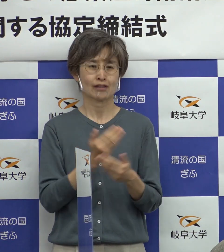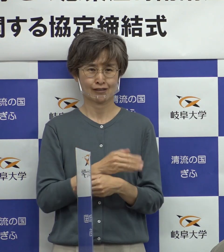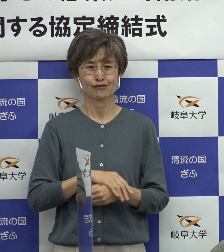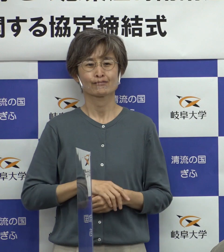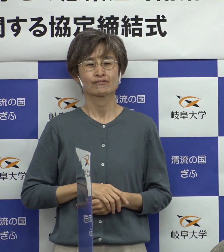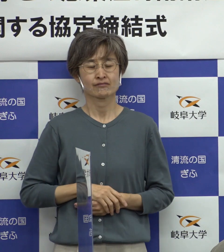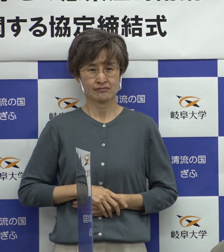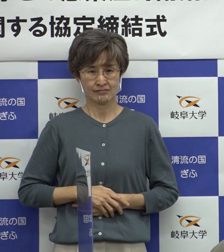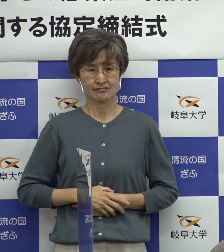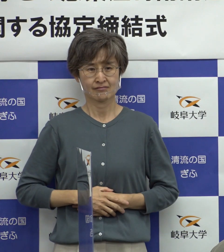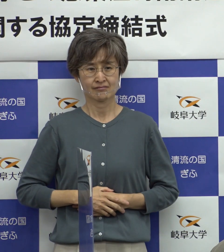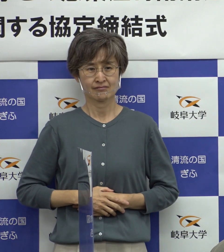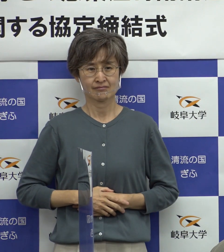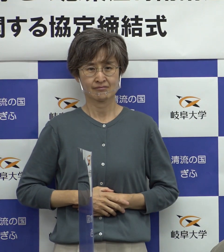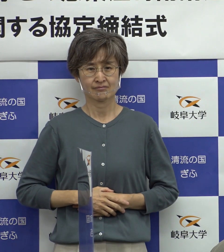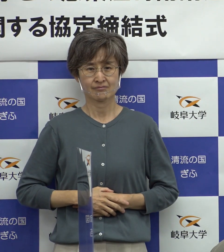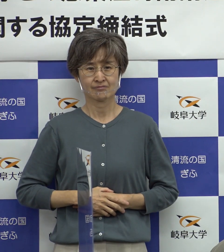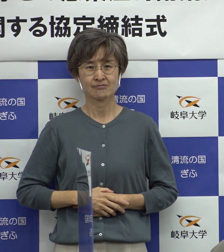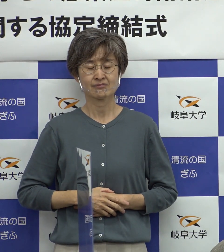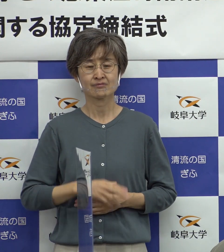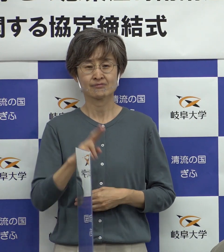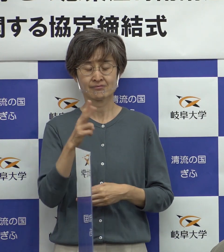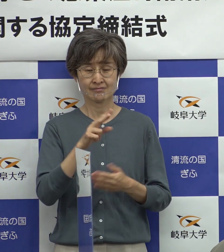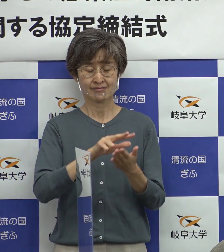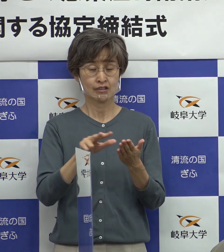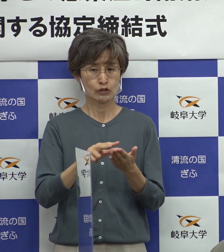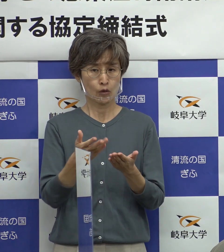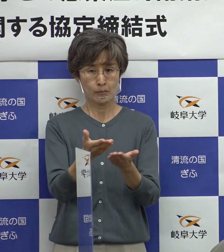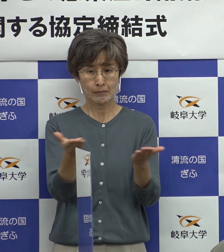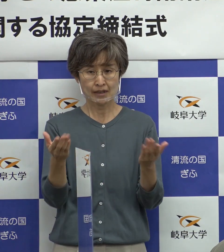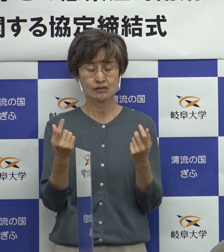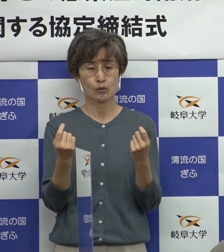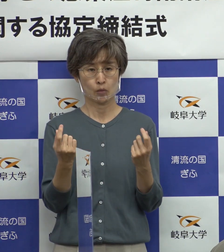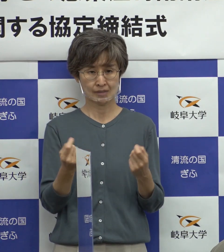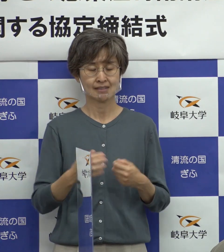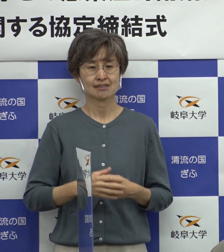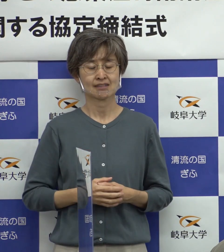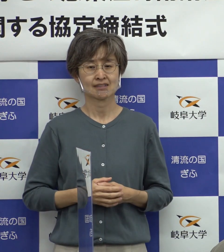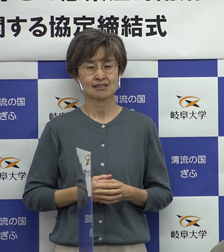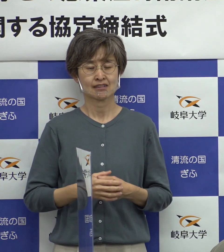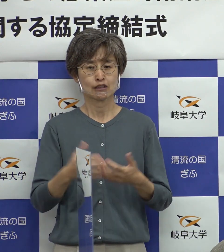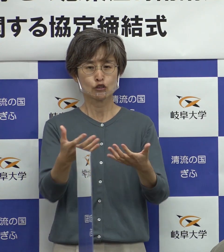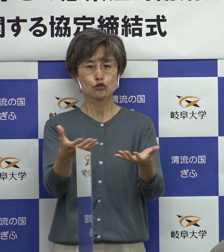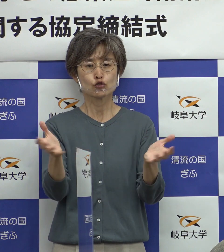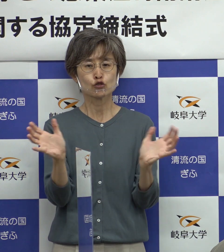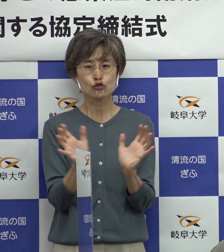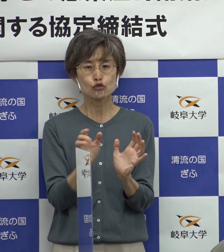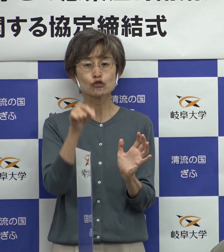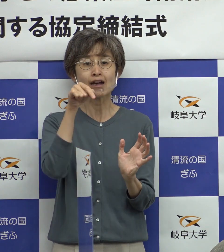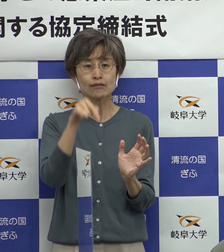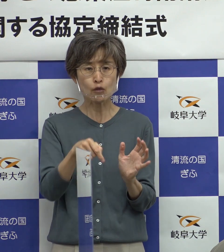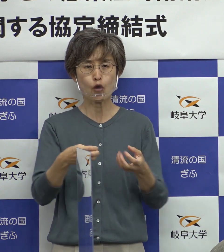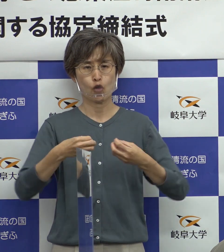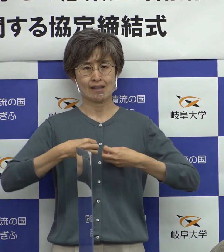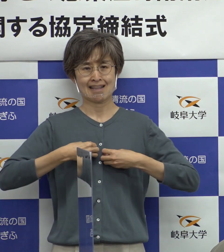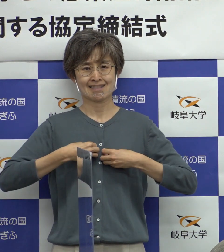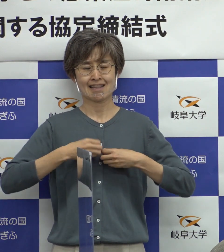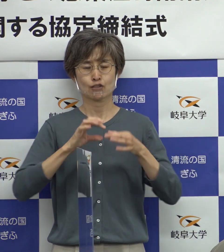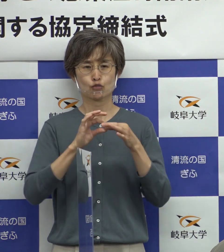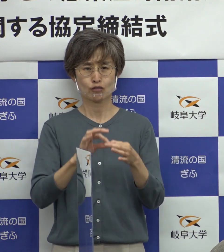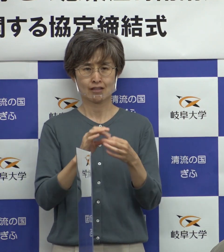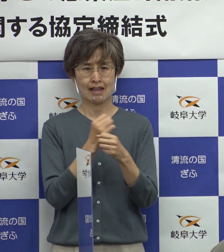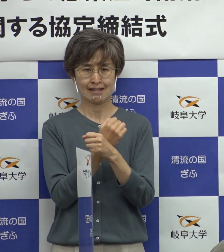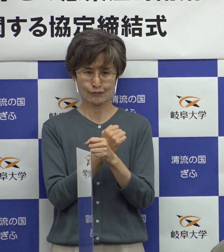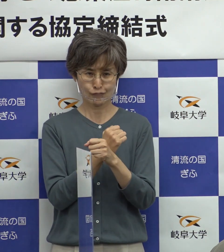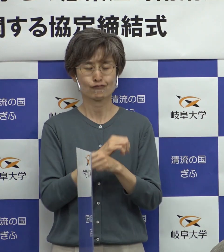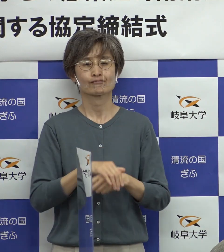るという点からいきますと、お手元の資料にも書いてありますように、集団としての感染制御とか、あるいは